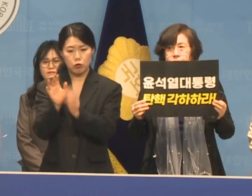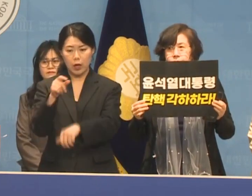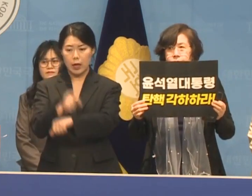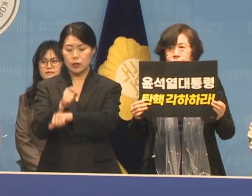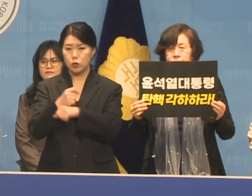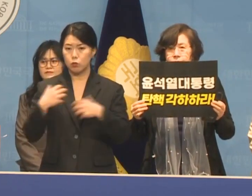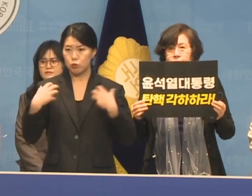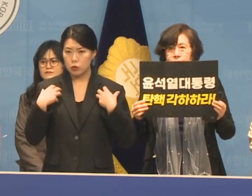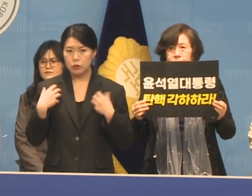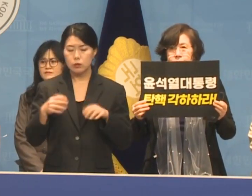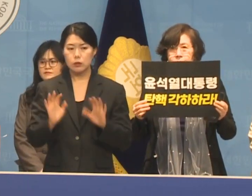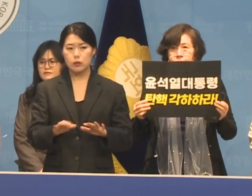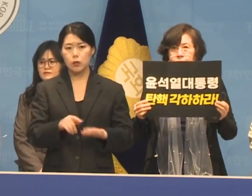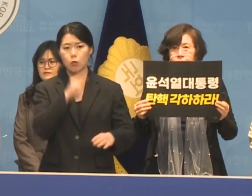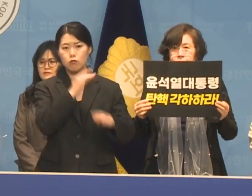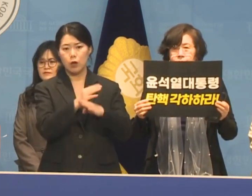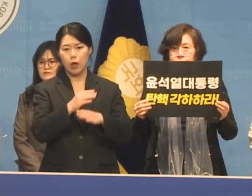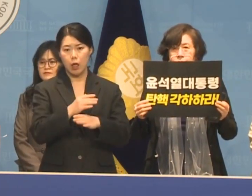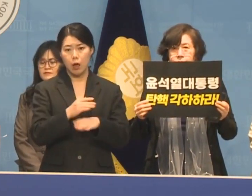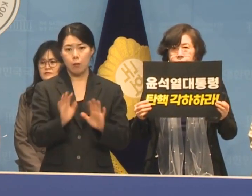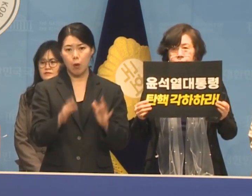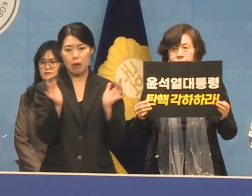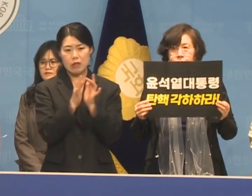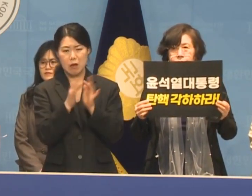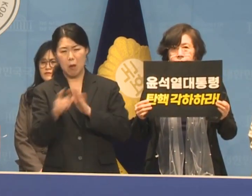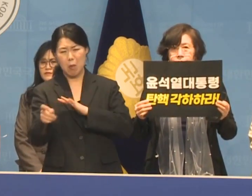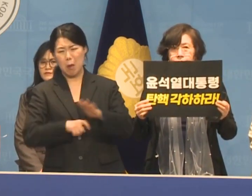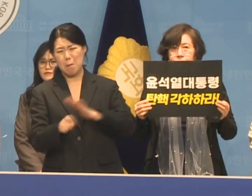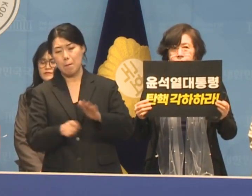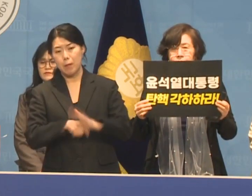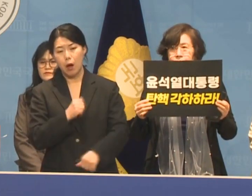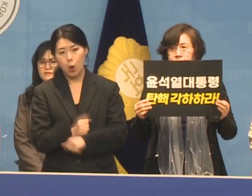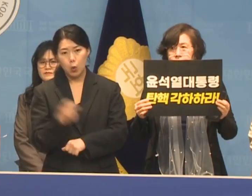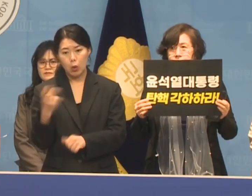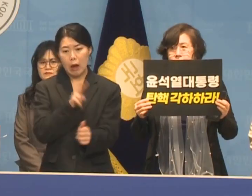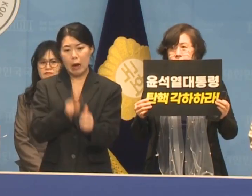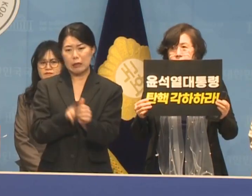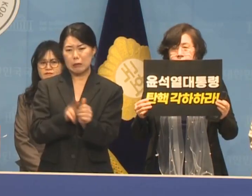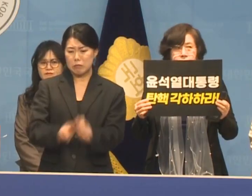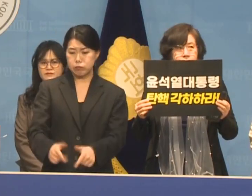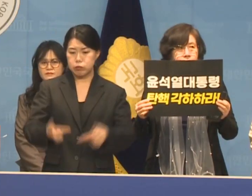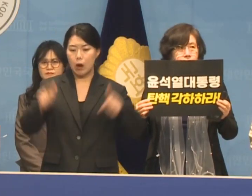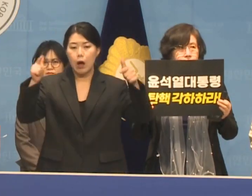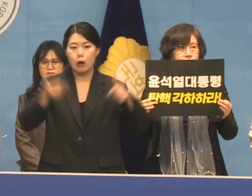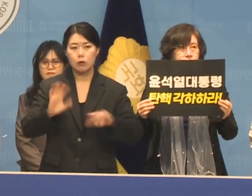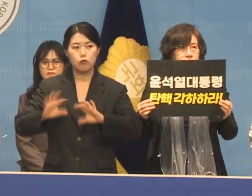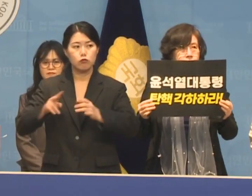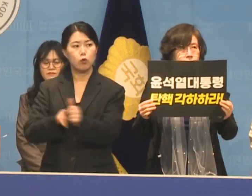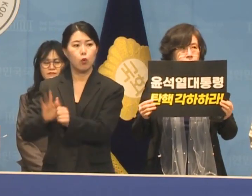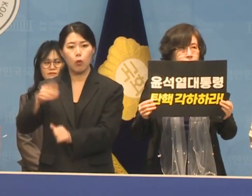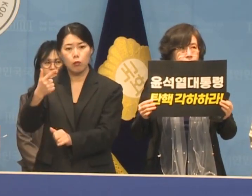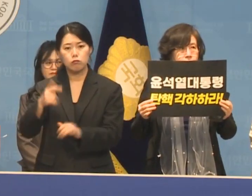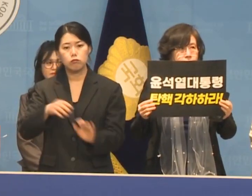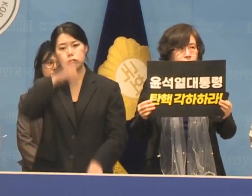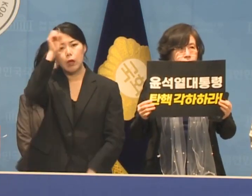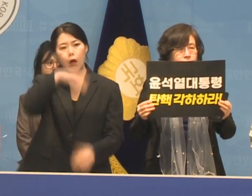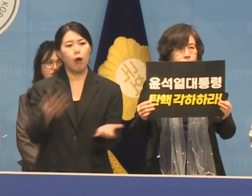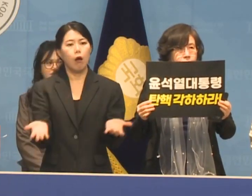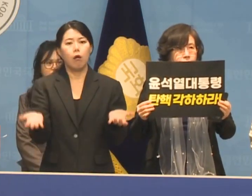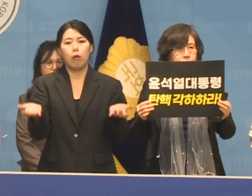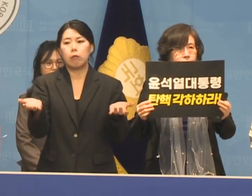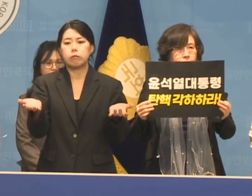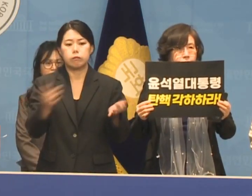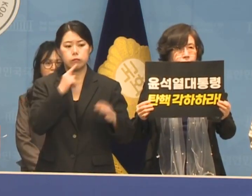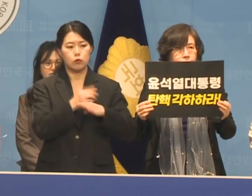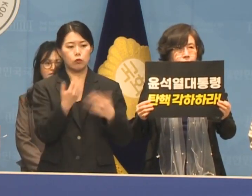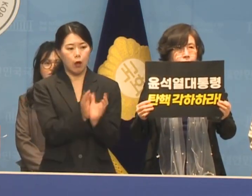행정부가 북한 해커들에게 뚫리고 온갖 간첩들이 창궐해도 국정원은 두 손 놓고